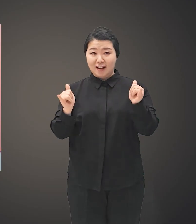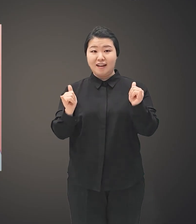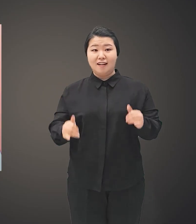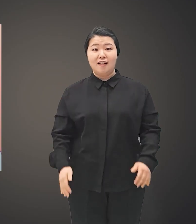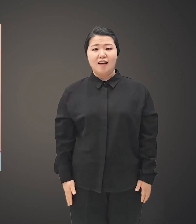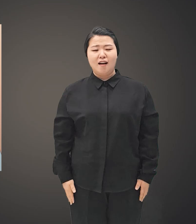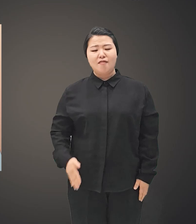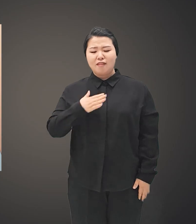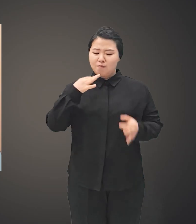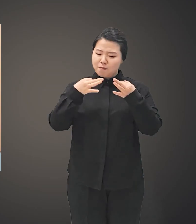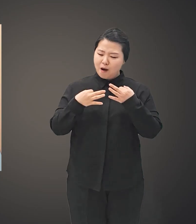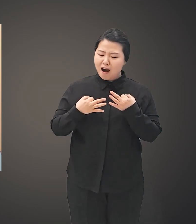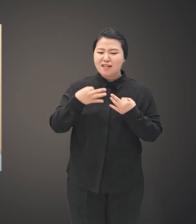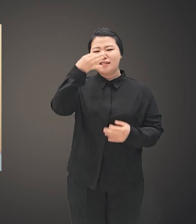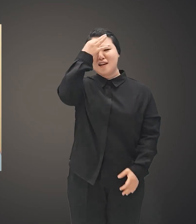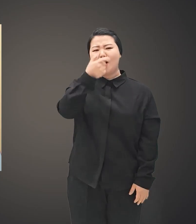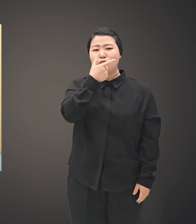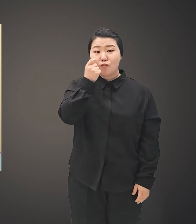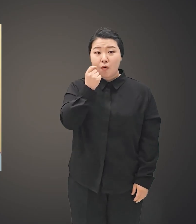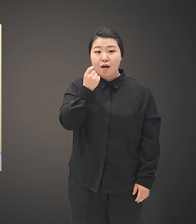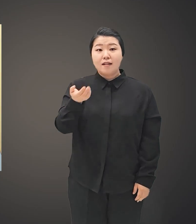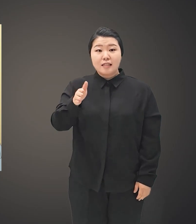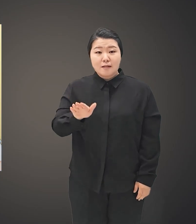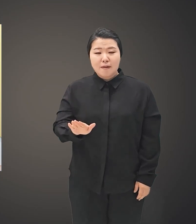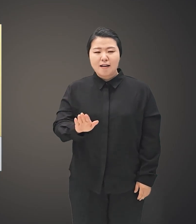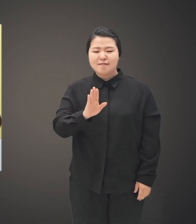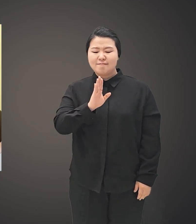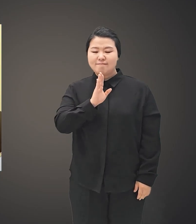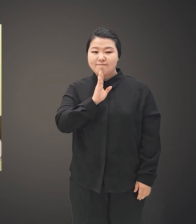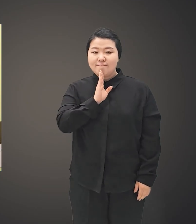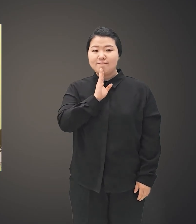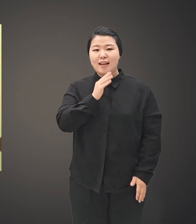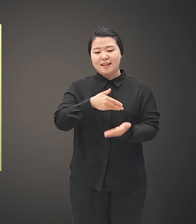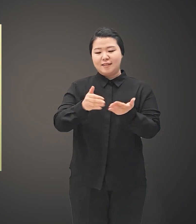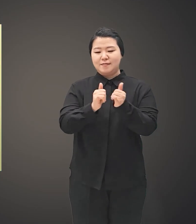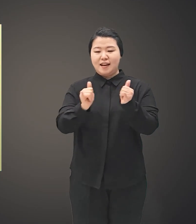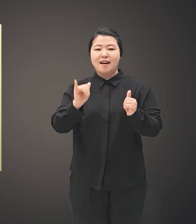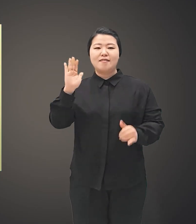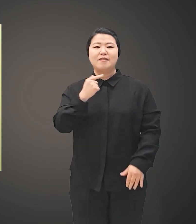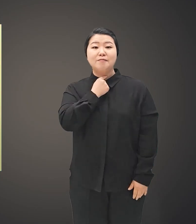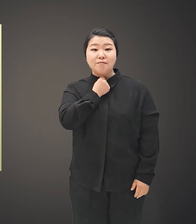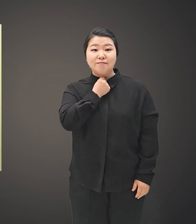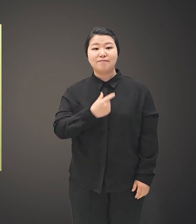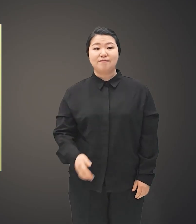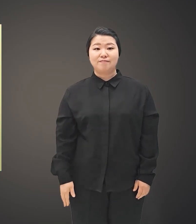아직은 부족한 실력이지만 저는 언젠가 꼭 이모티콘 작가가 될 거예요.